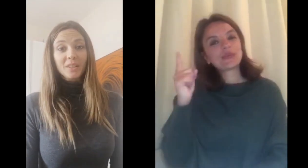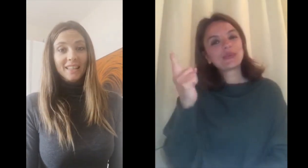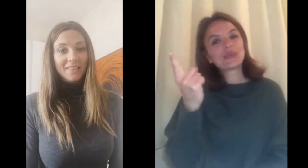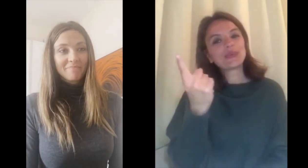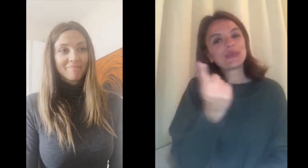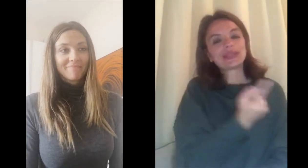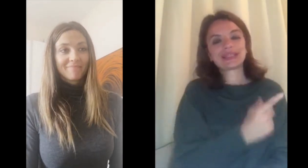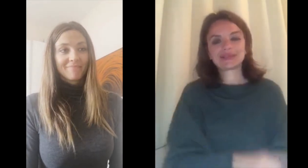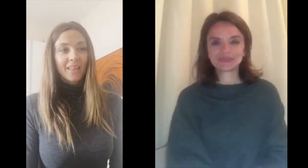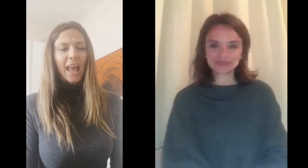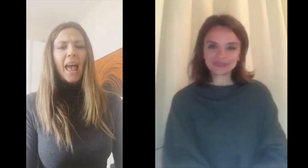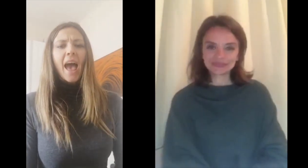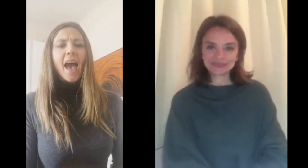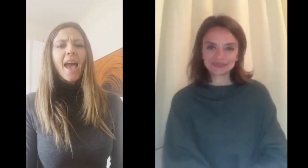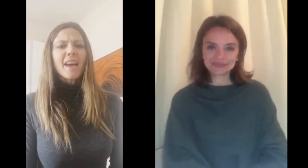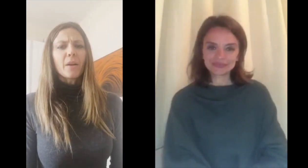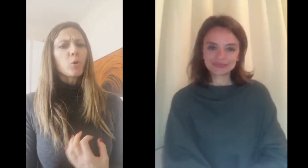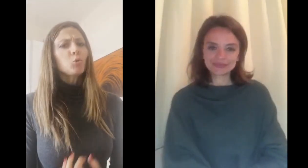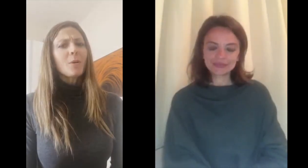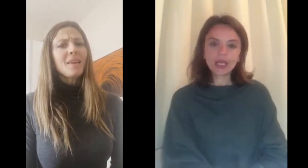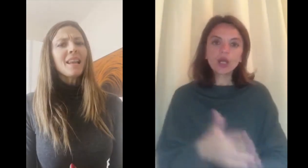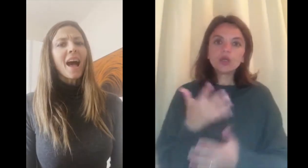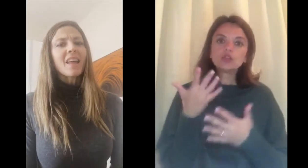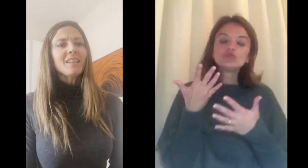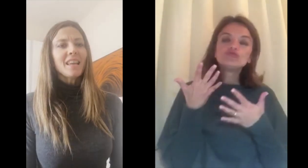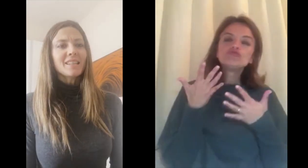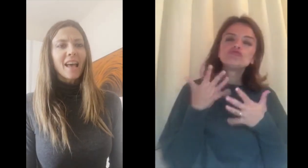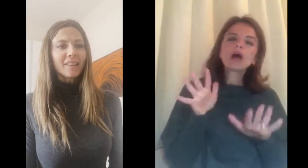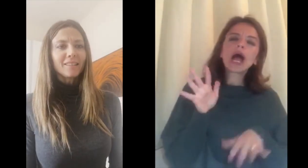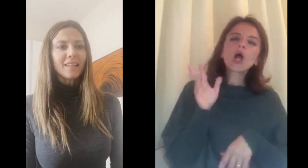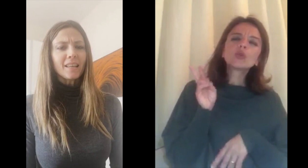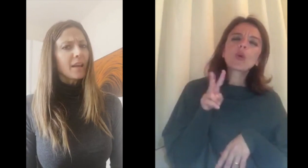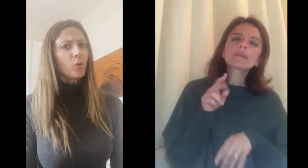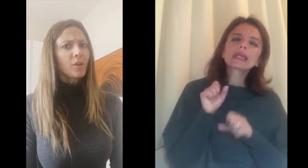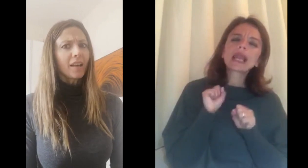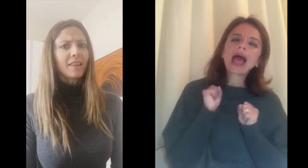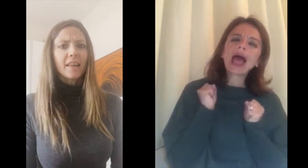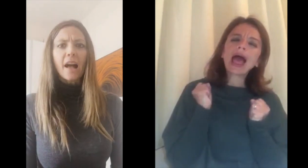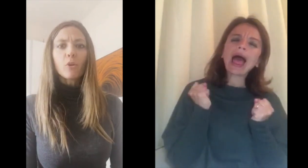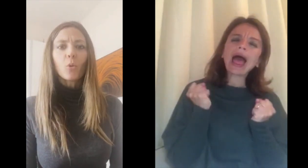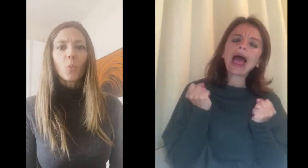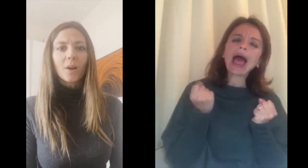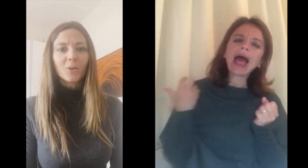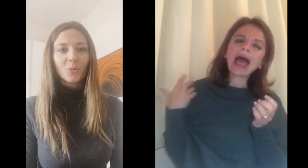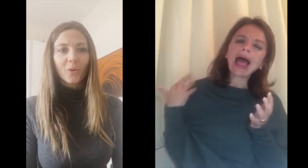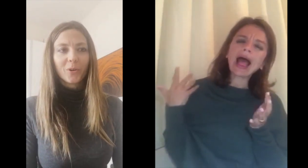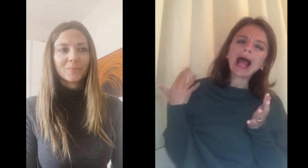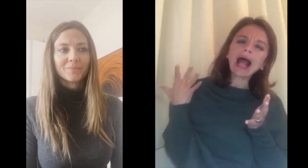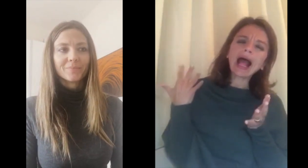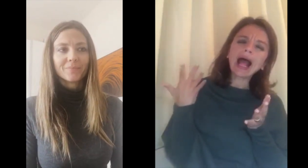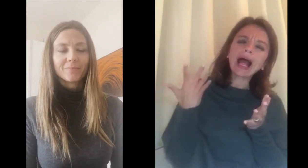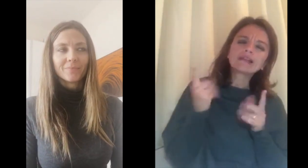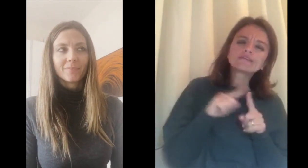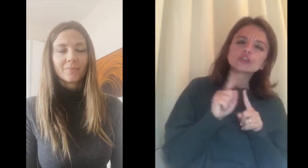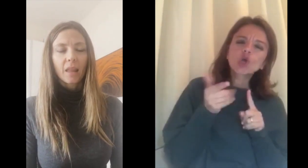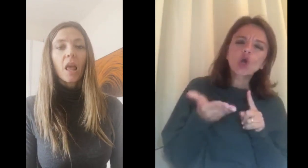Buonasera a tutti. Erano 2000 anni esatti che non chiacchieravo con